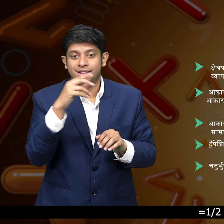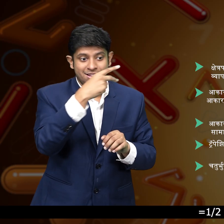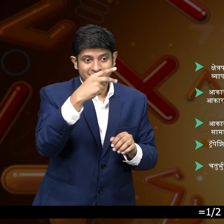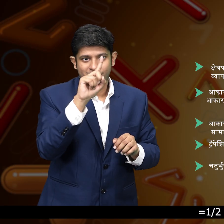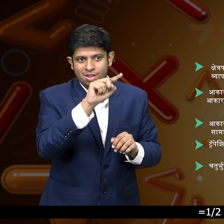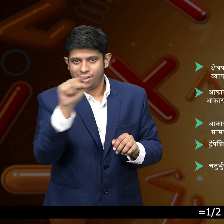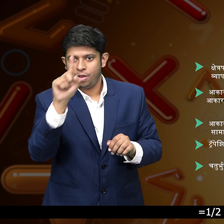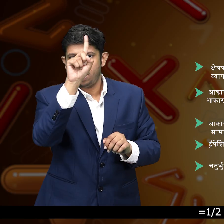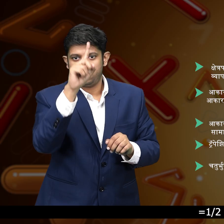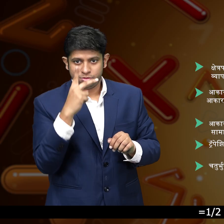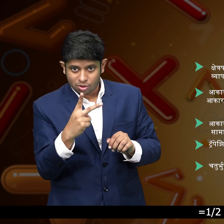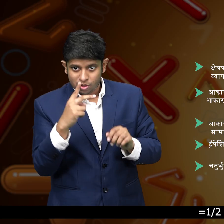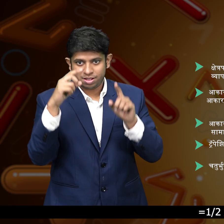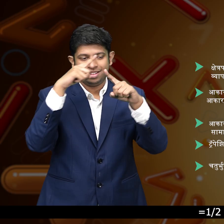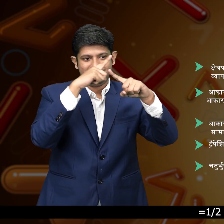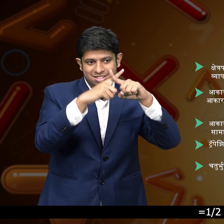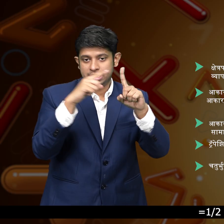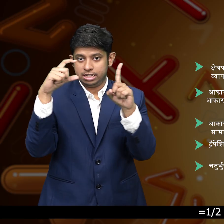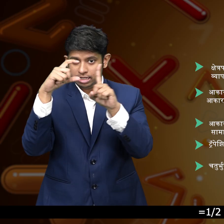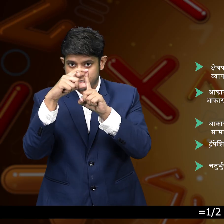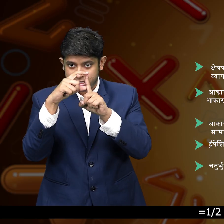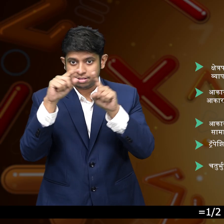1/2 गुणिले D H1 अधिक H2.